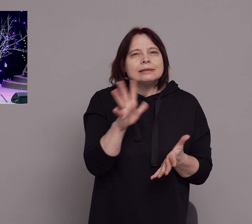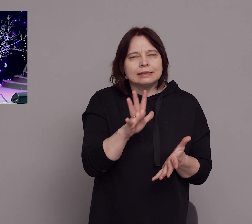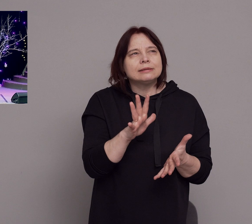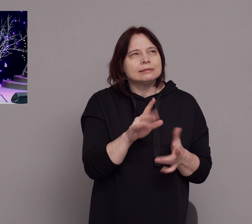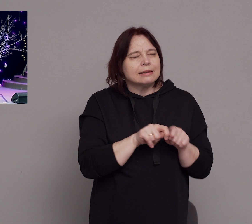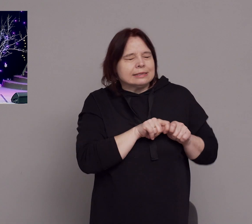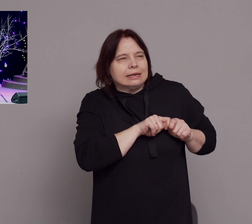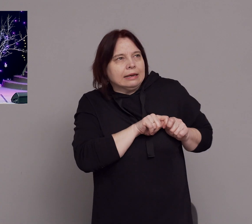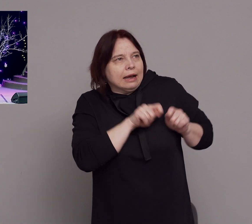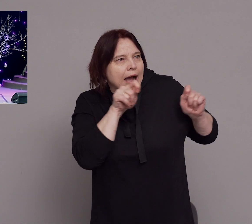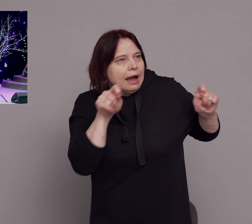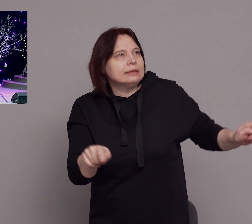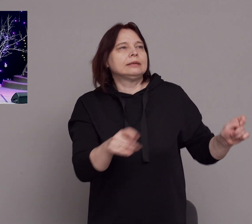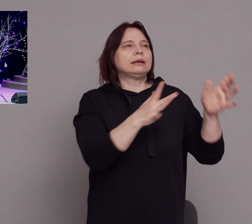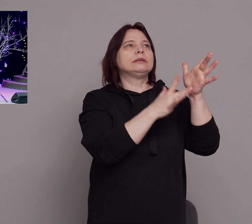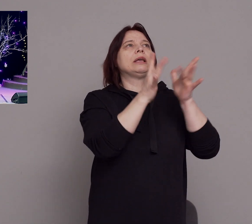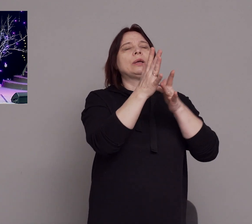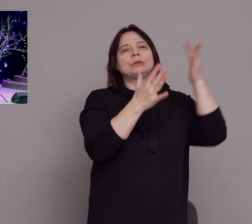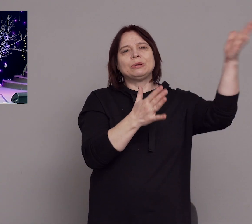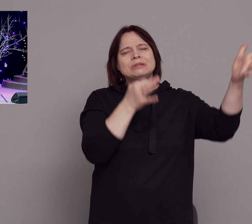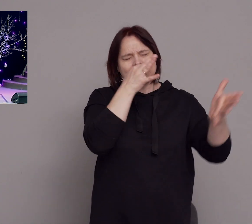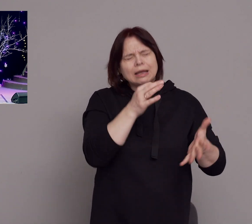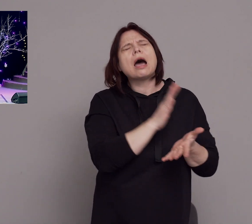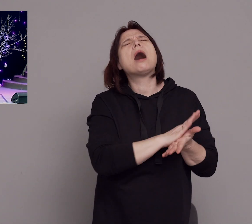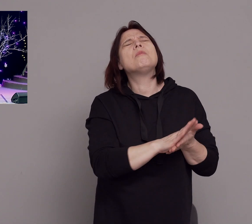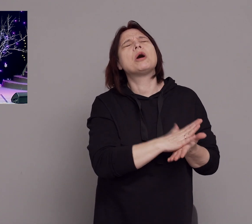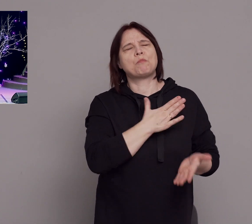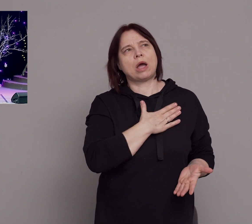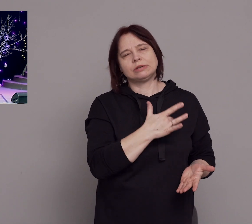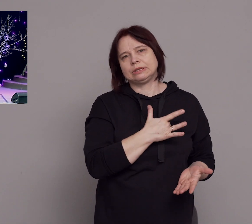позволяем Богу прийти к нам, омыть наши ноги,